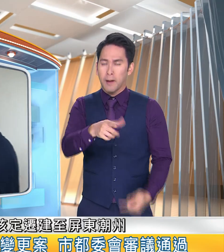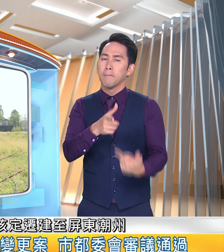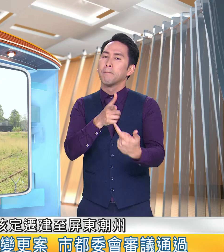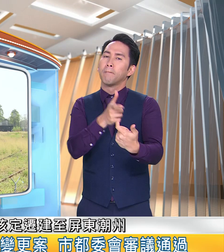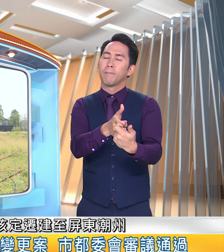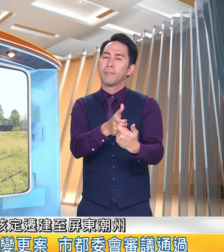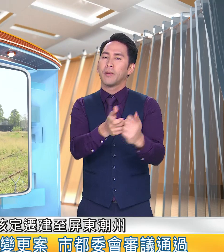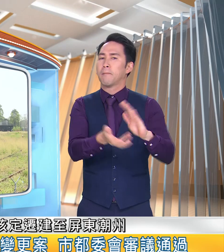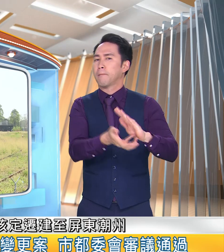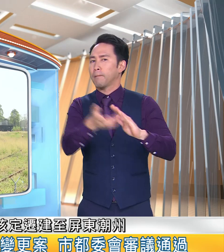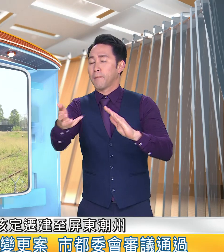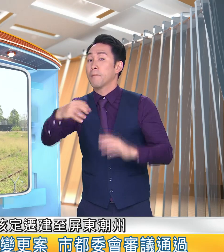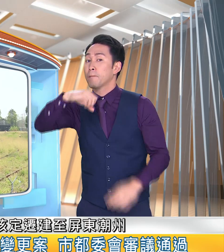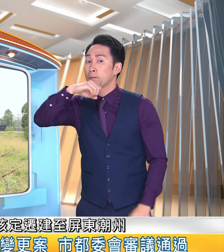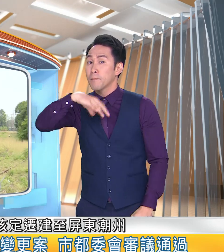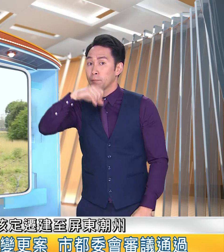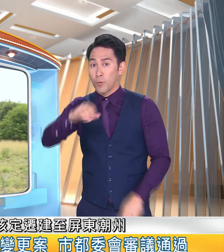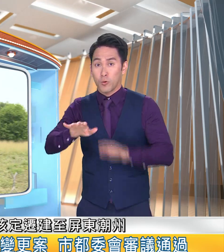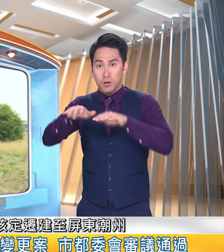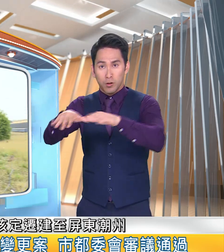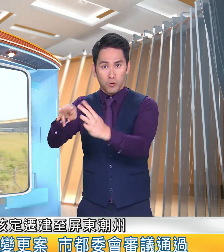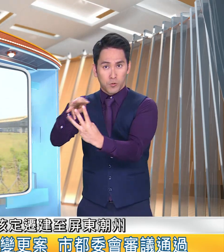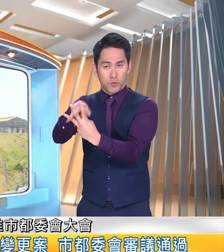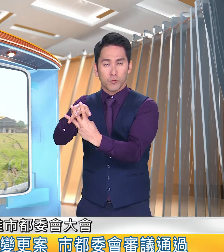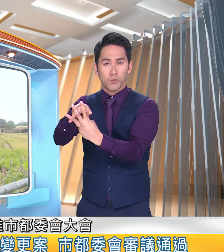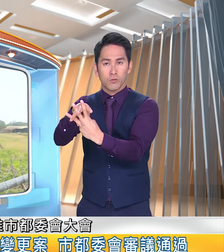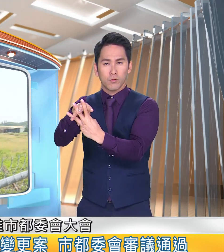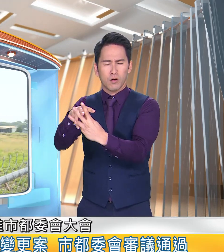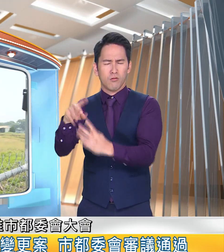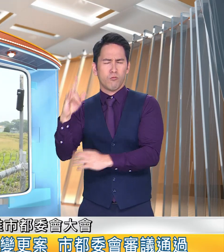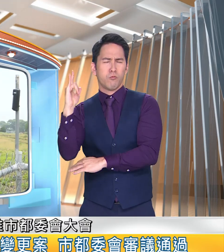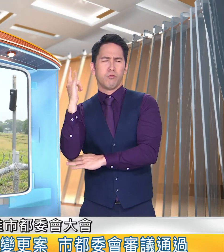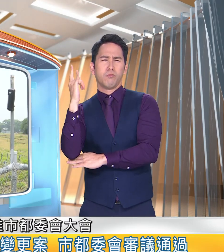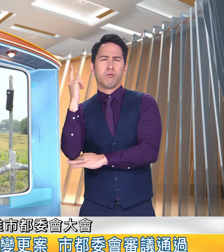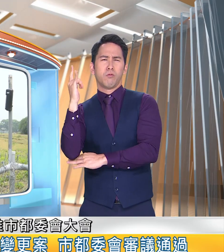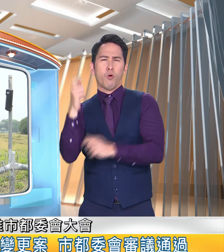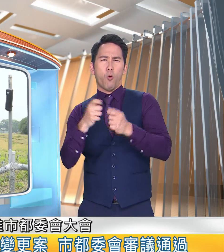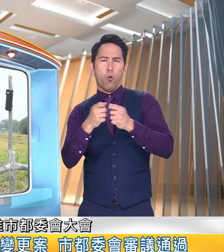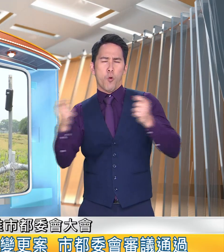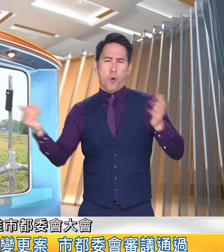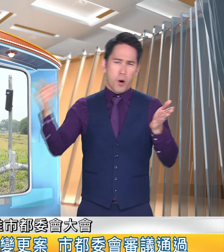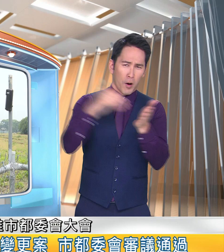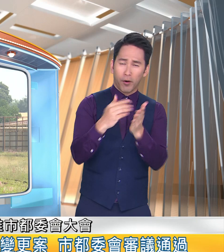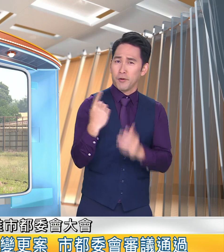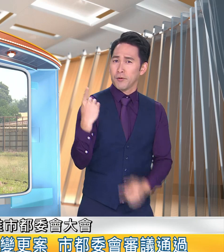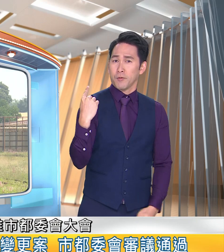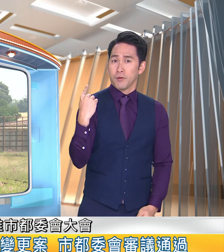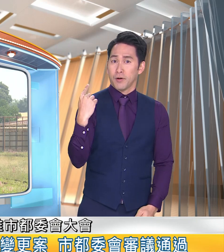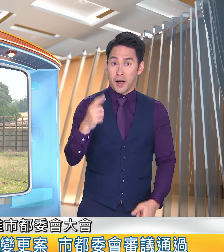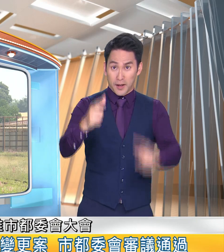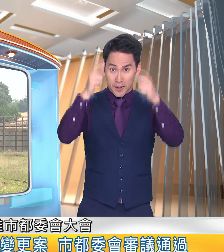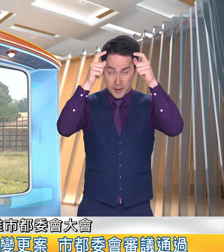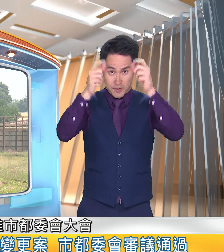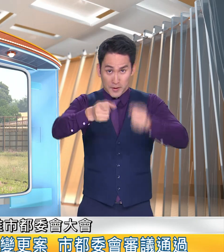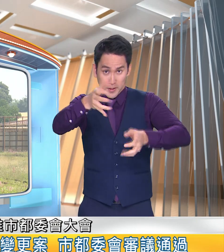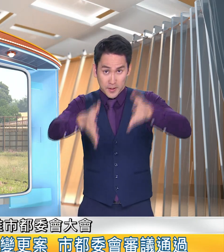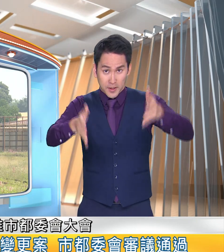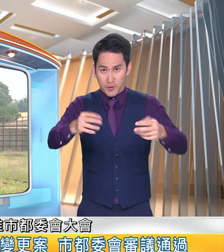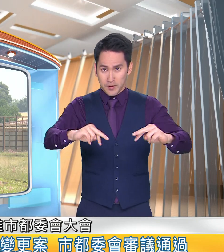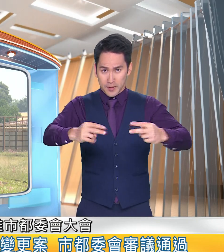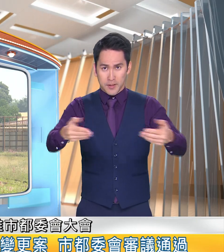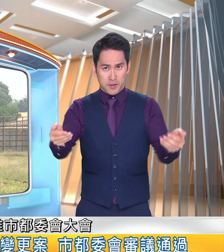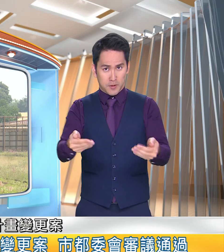核定迁到屏东潮州，而终于到了昨天，高雄市都委会大